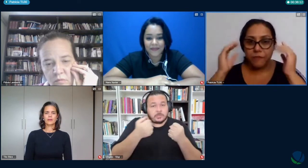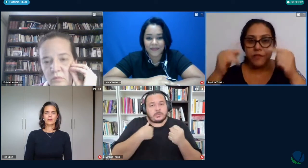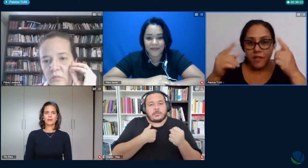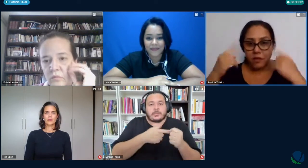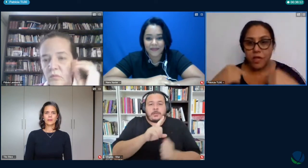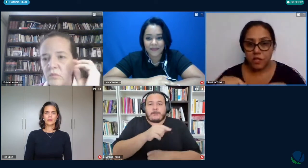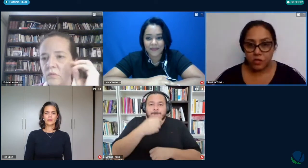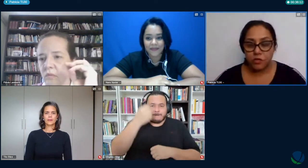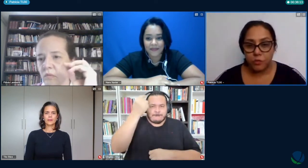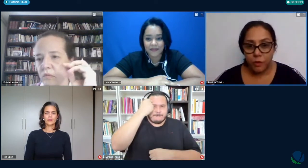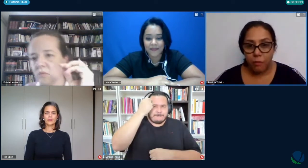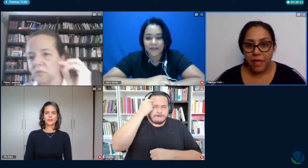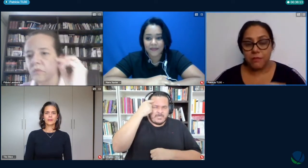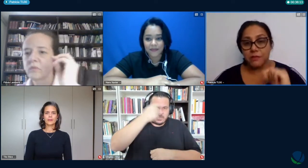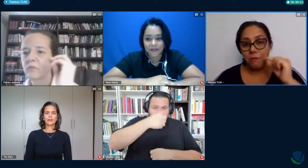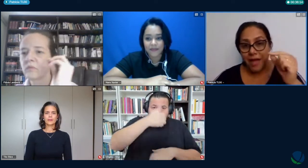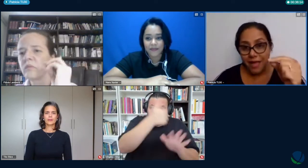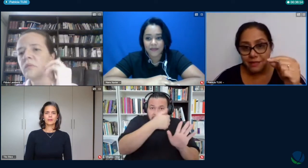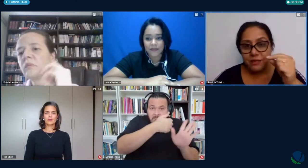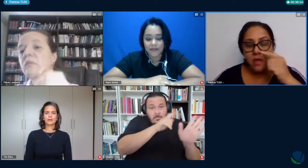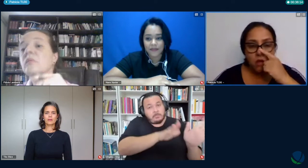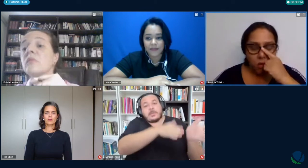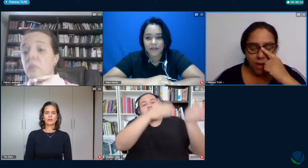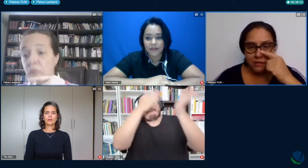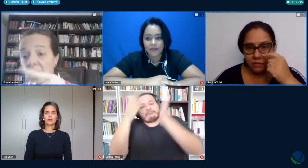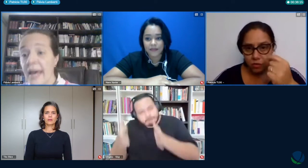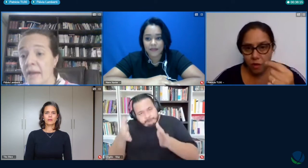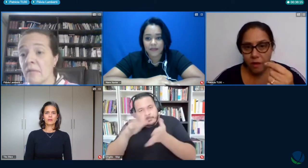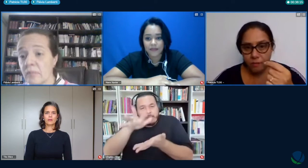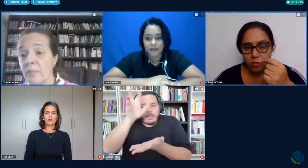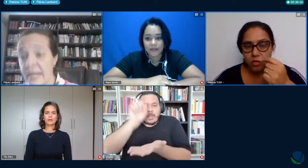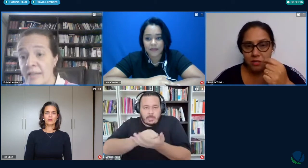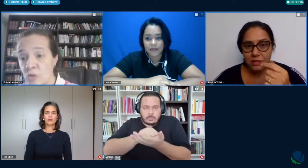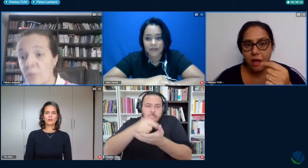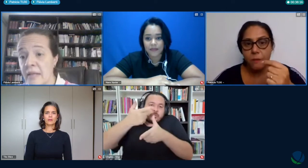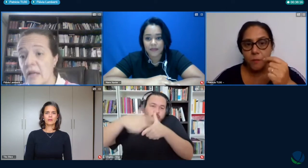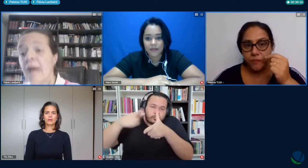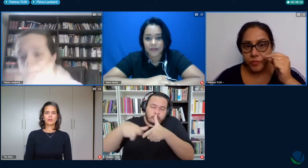pensar, seria o registro dos problemas. Mas...